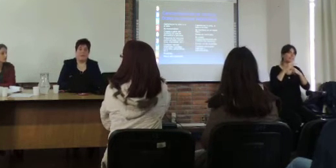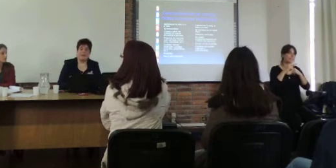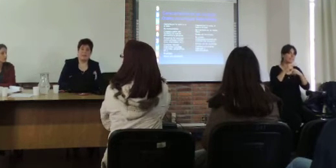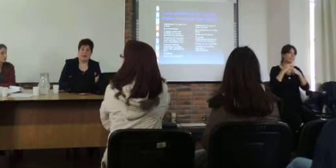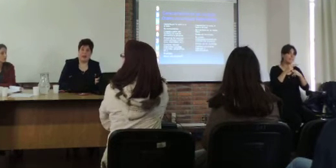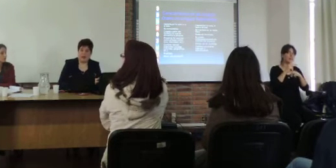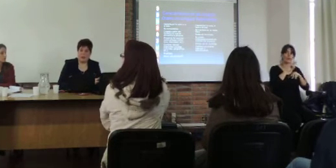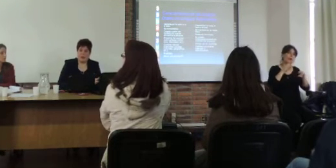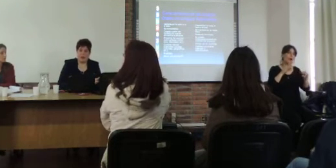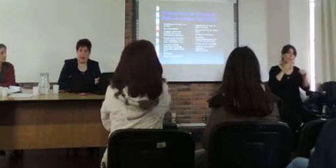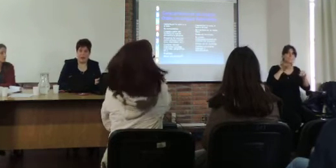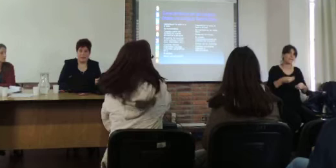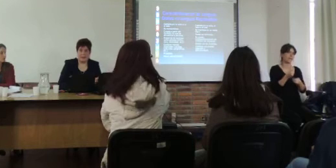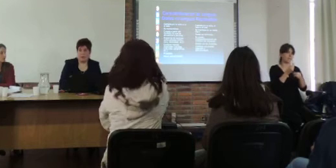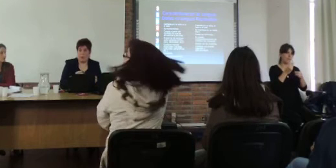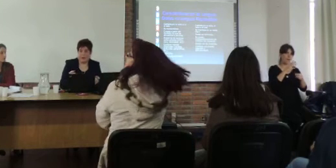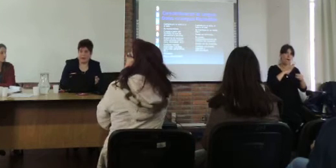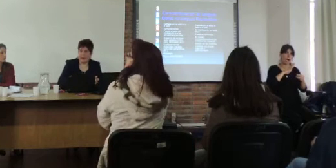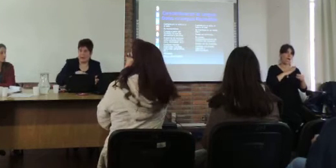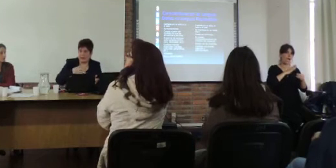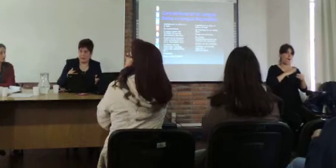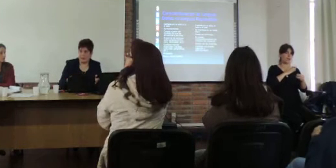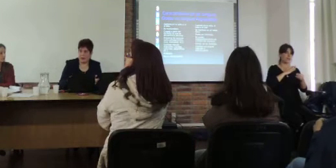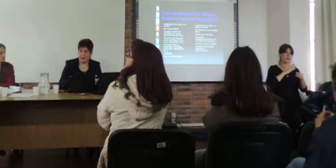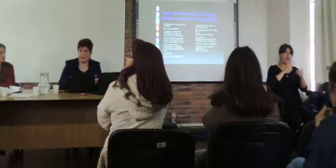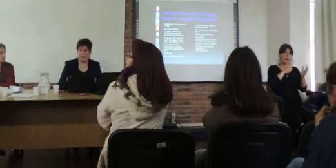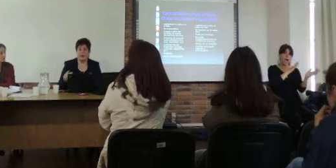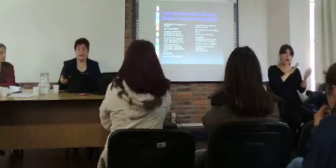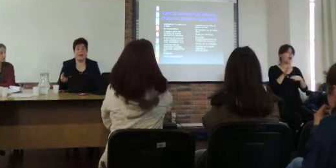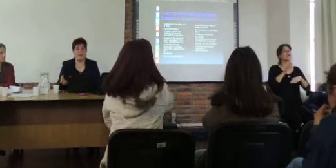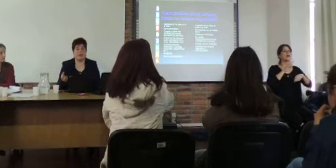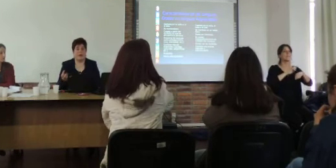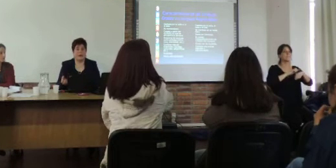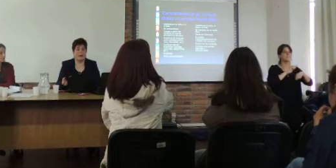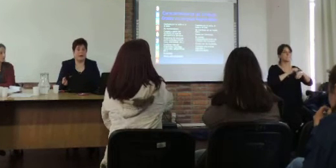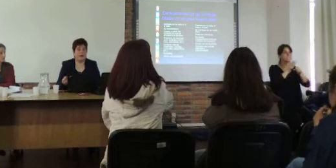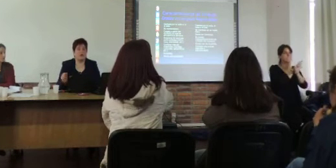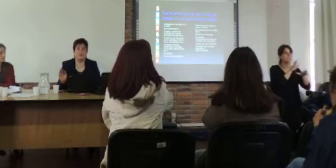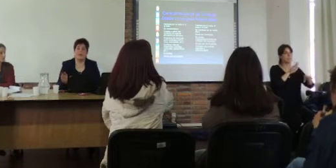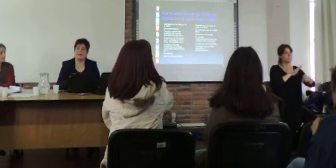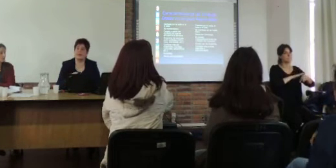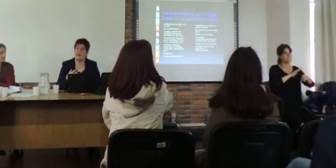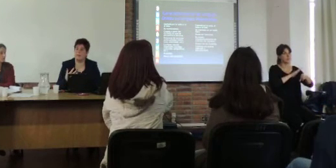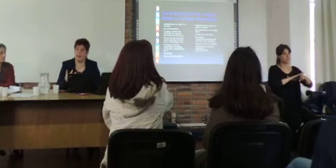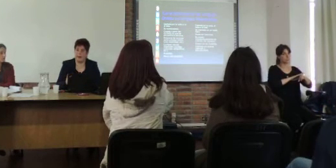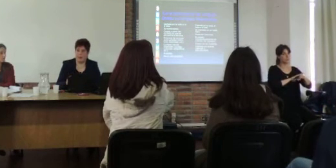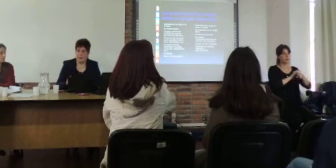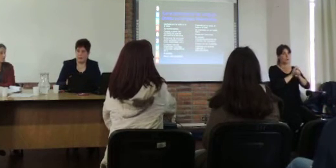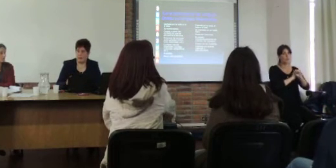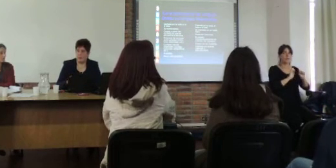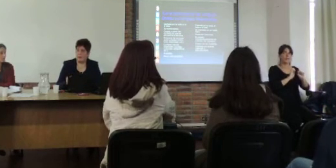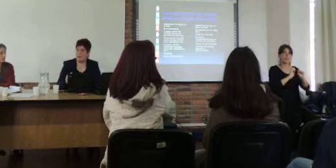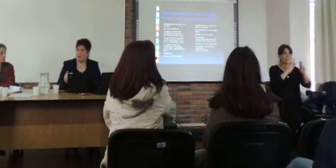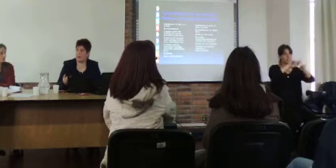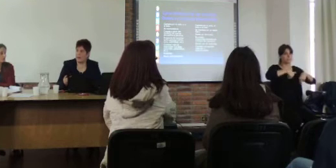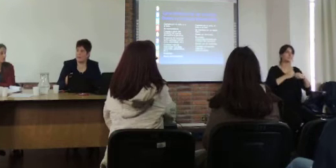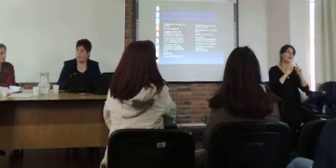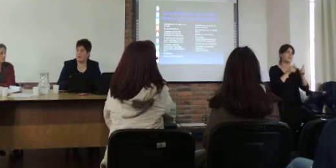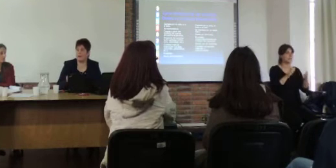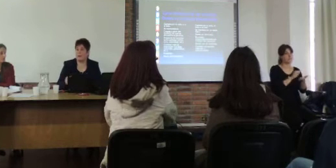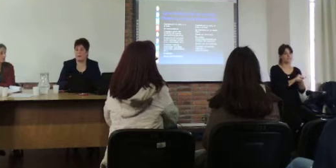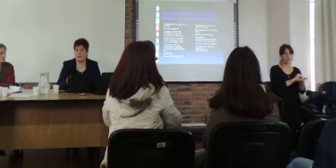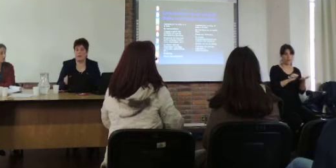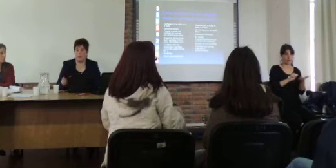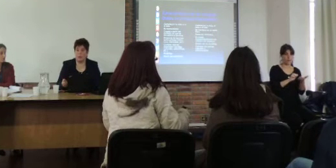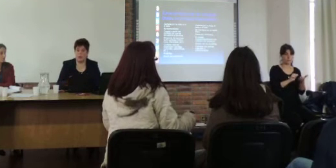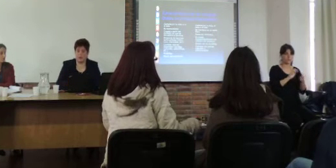A diferencia de las lenguas orales, que son momentáneas, que se pierden en el tiempo, estas lenguas en las que tienen registros pueden ser eliminadas, pueden ser borradas y